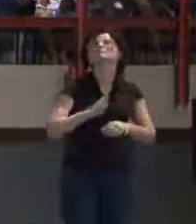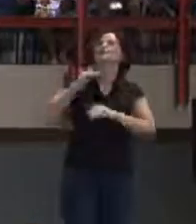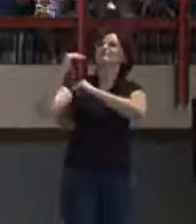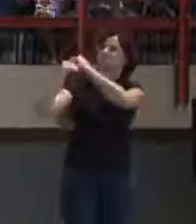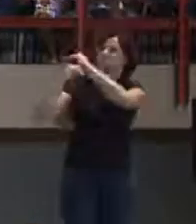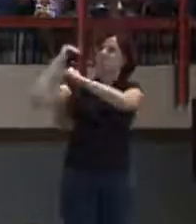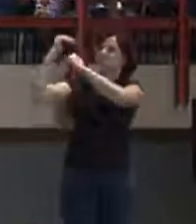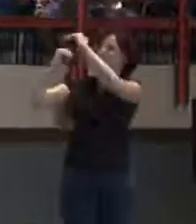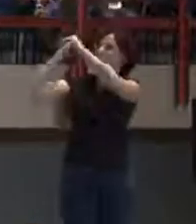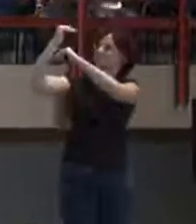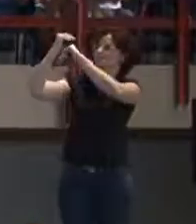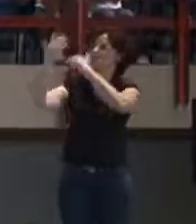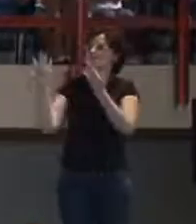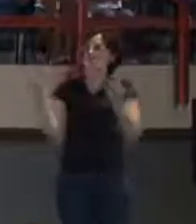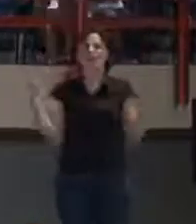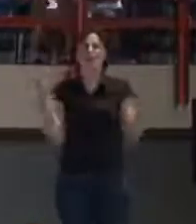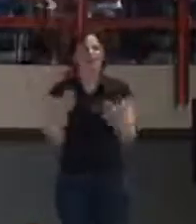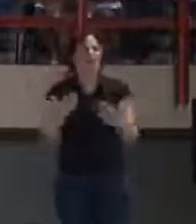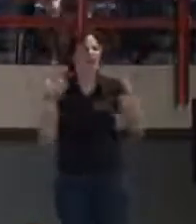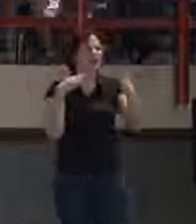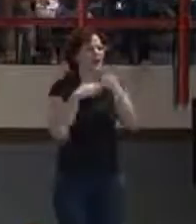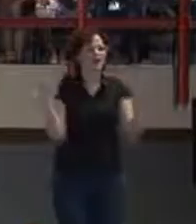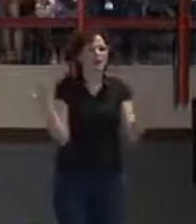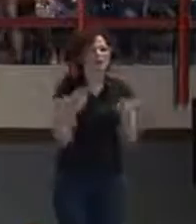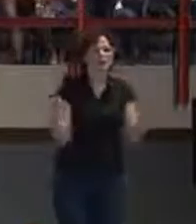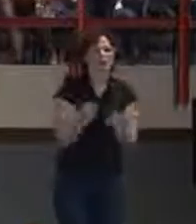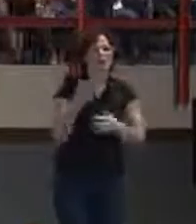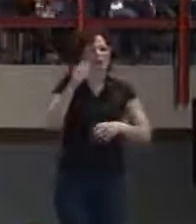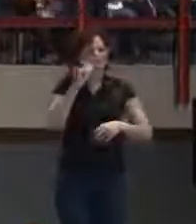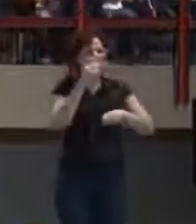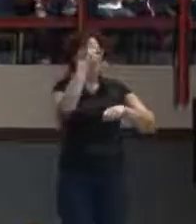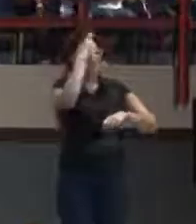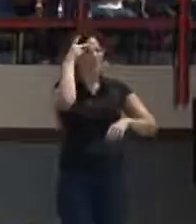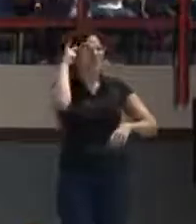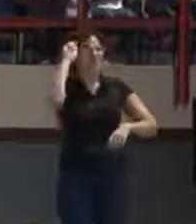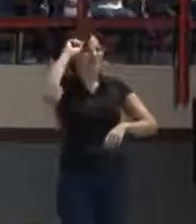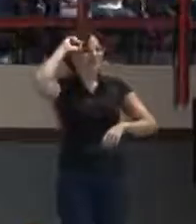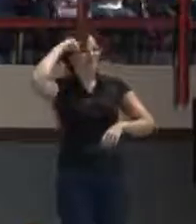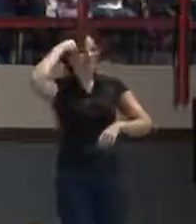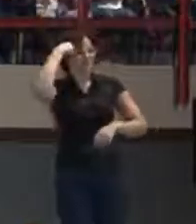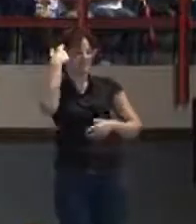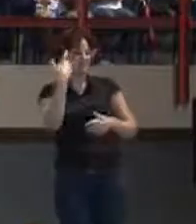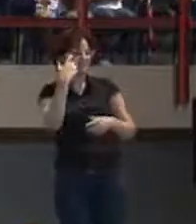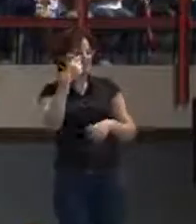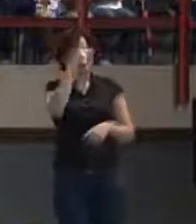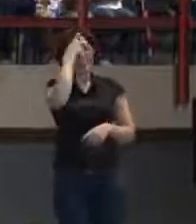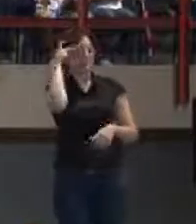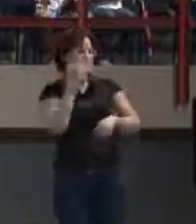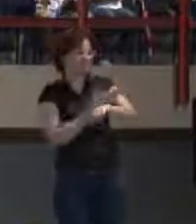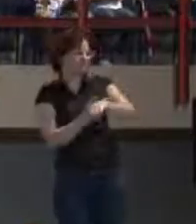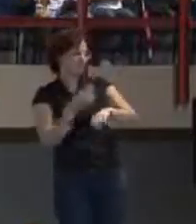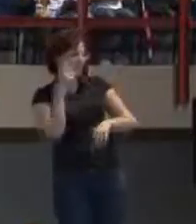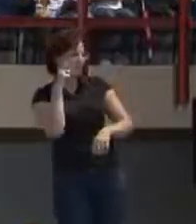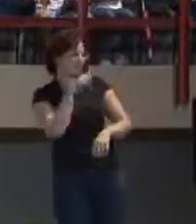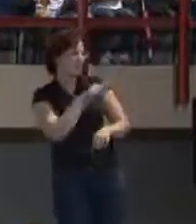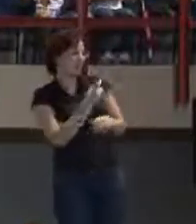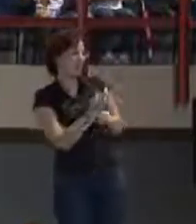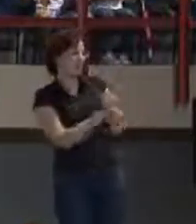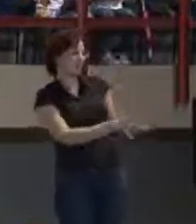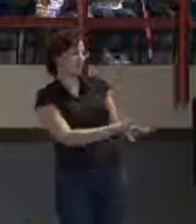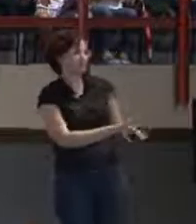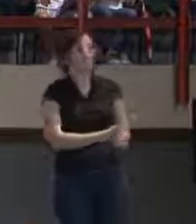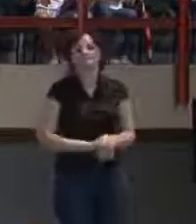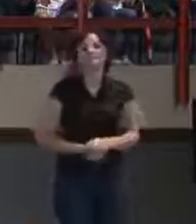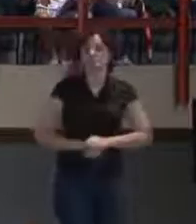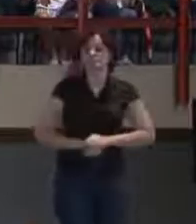hoje, é olhado por alguns senhores brancos como um ser inferior que deve ser desprezado. Lamentavelmente, nós moramos numa